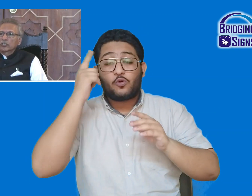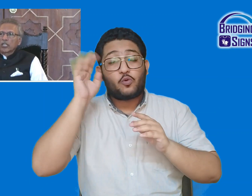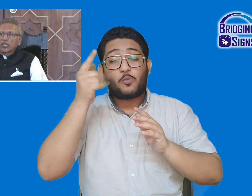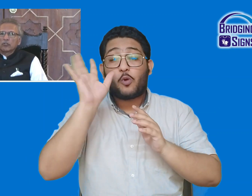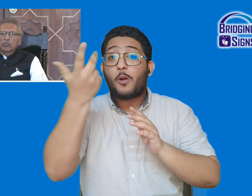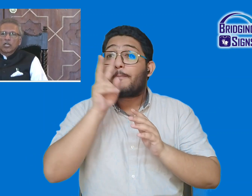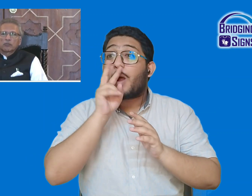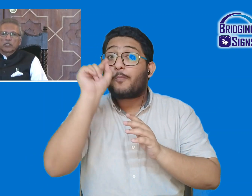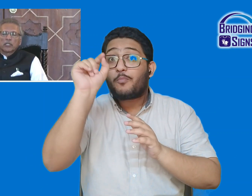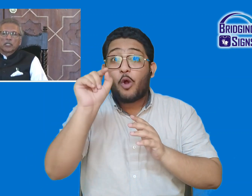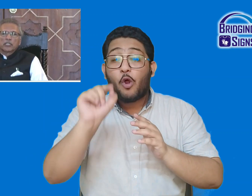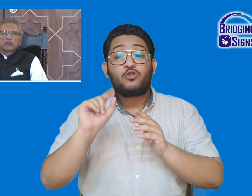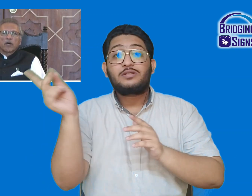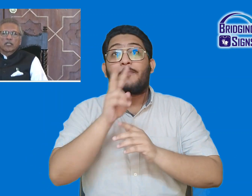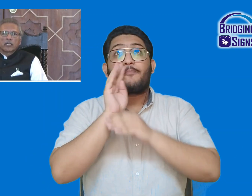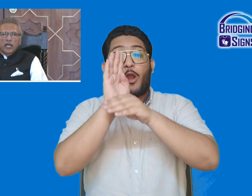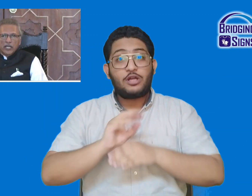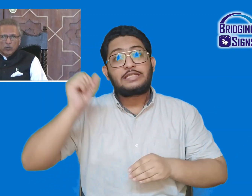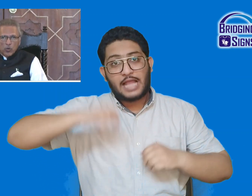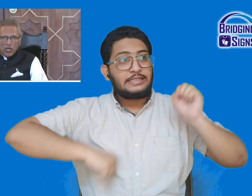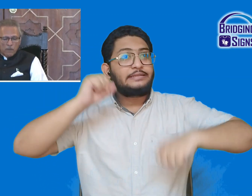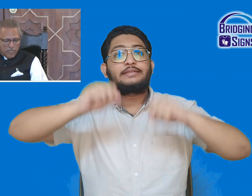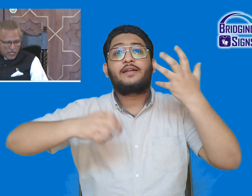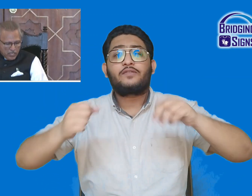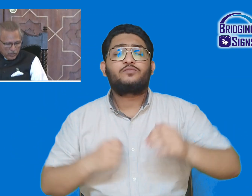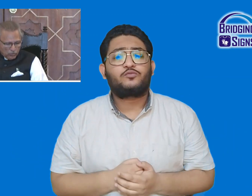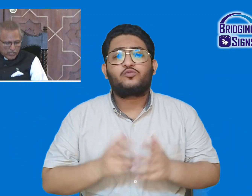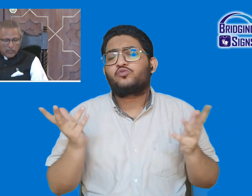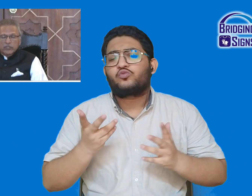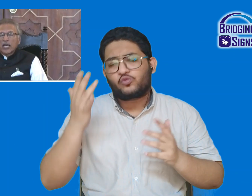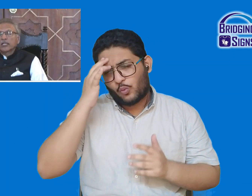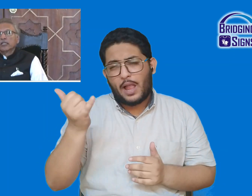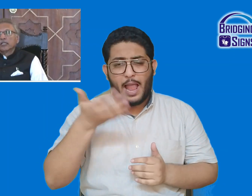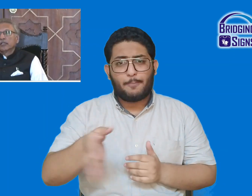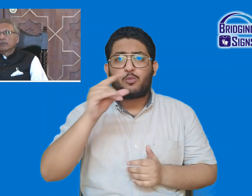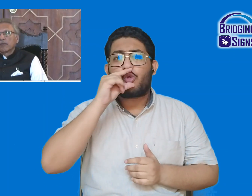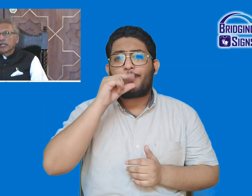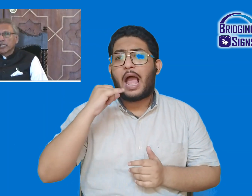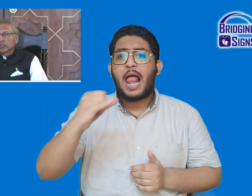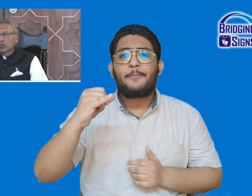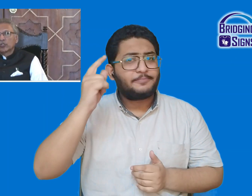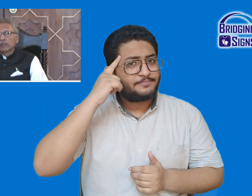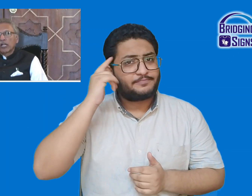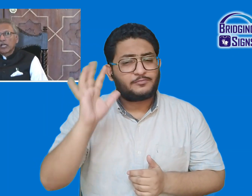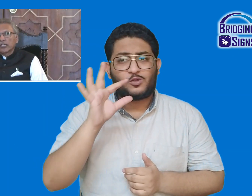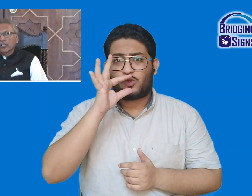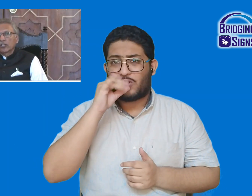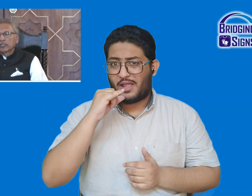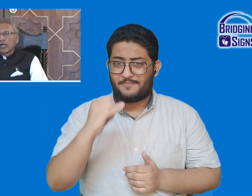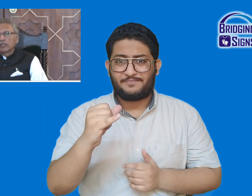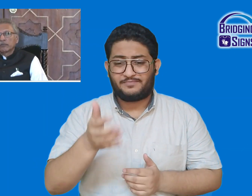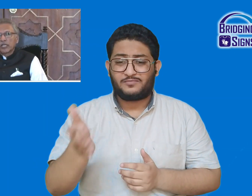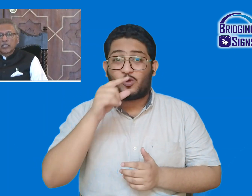اور ساری نکات پر اتفاق رائے ہوا۔ کیونکہ رمضان کا مہینہ شروع ہونے والا ہے